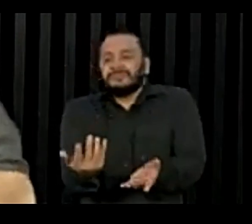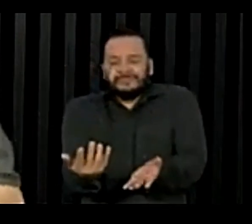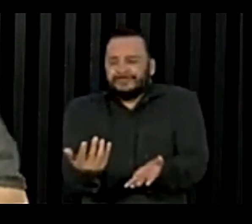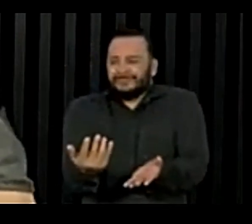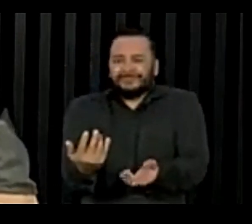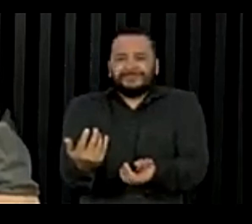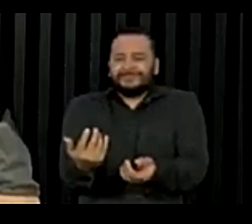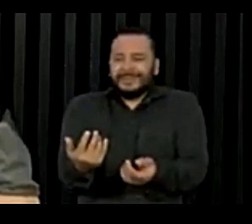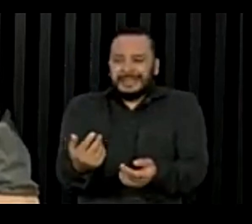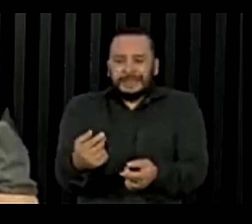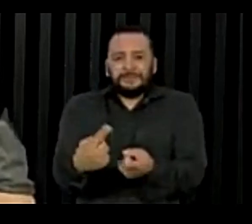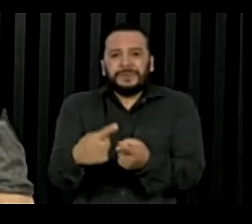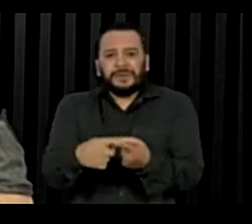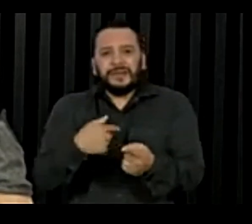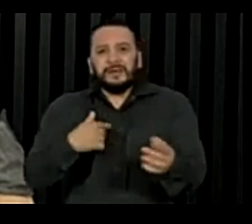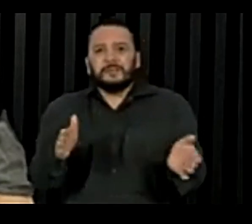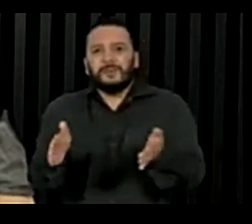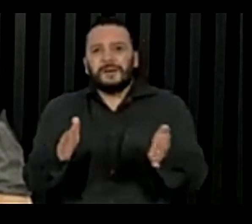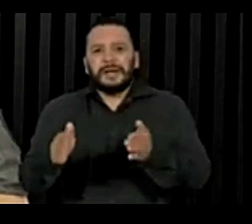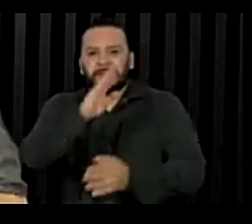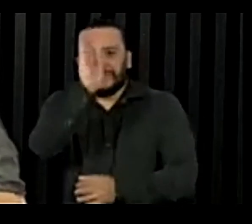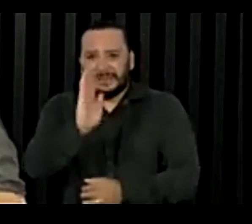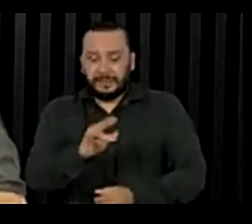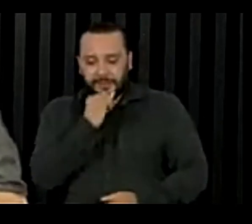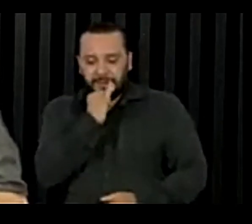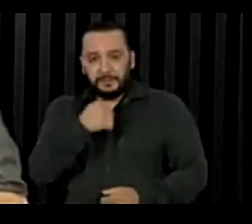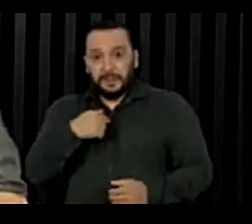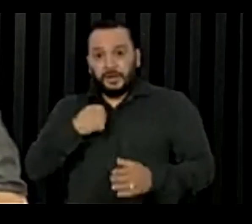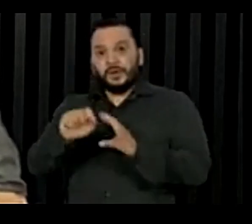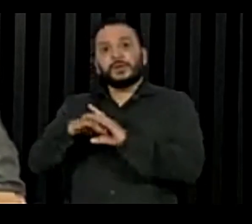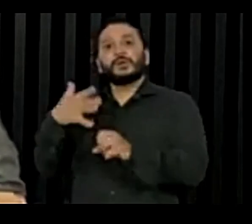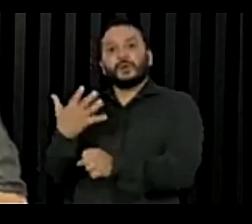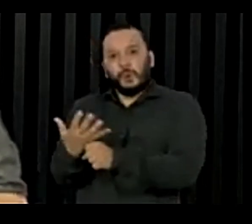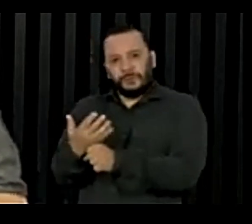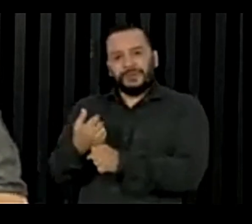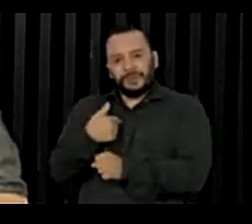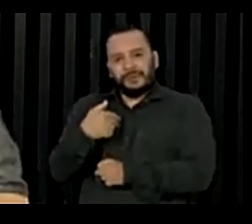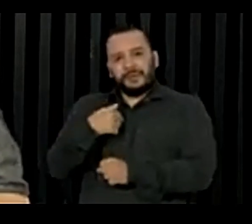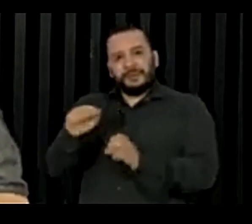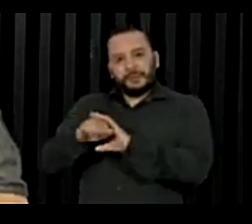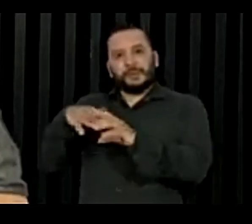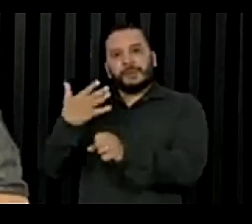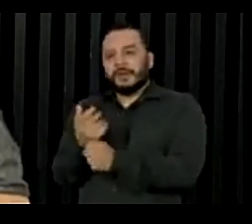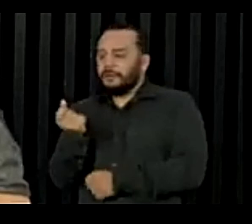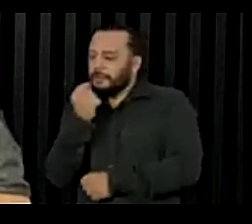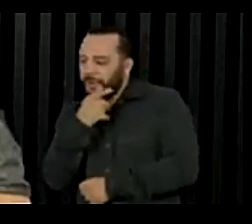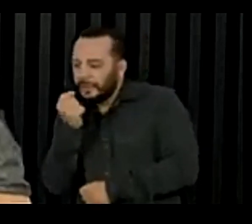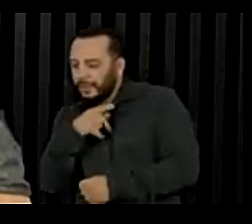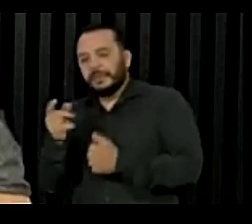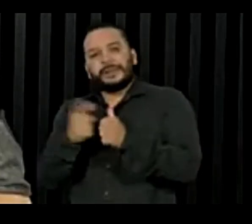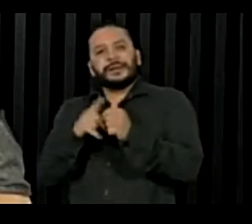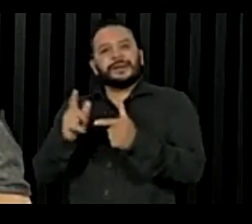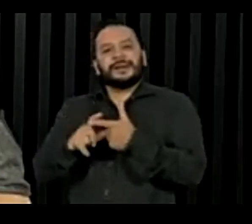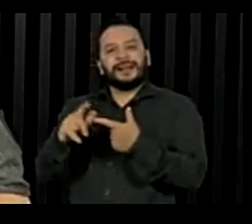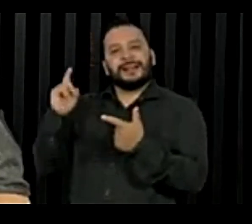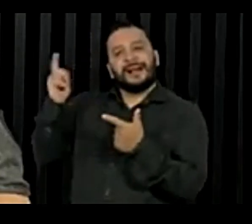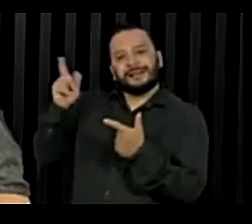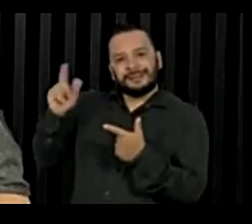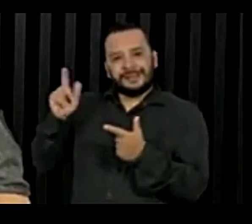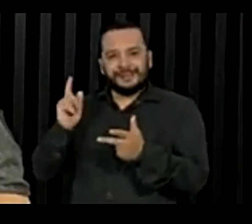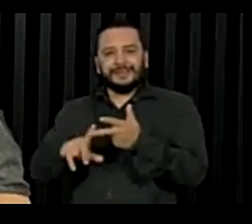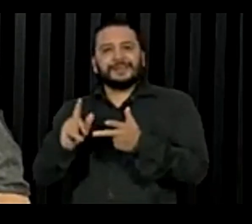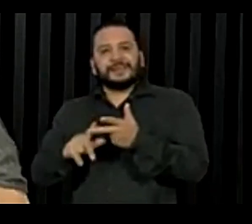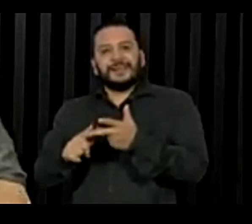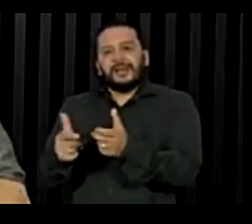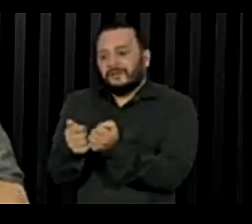hoje. Quando um youtuber que está no YouTube fazendo vídeos de humor, diversão, Minecraft, se torna uma